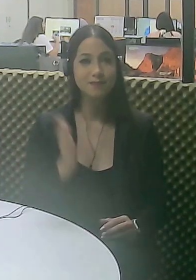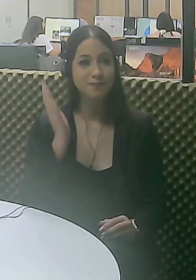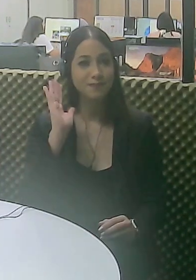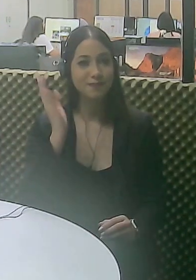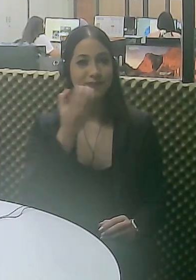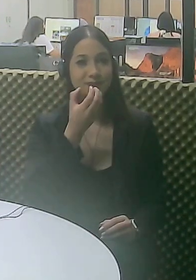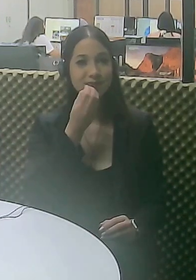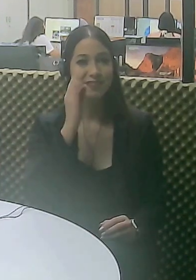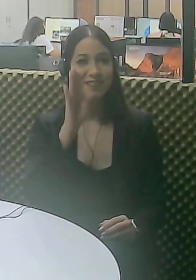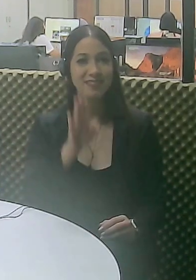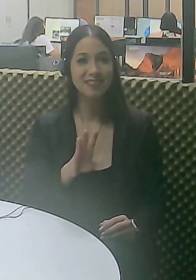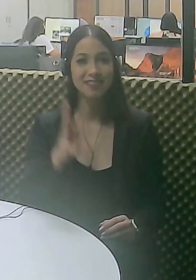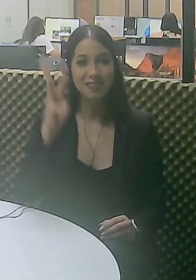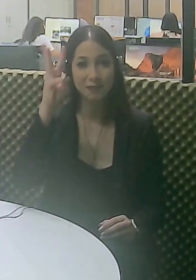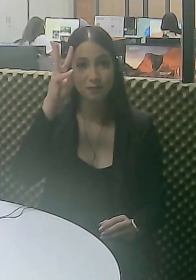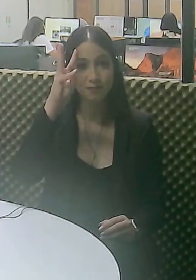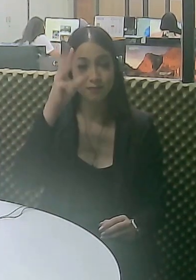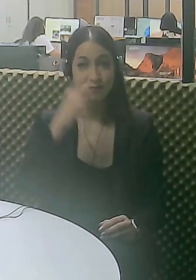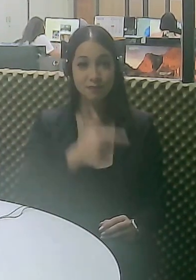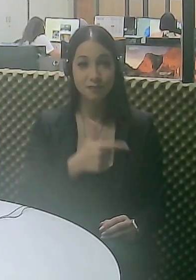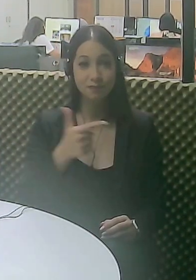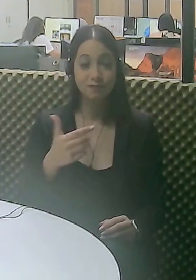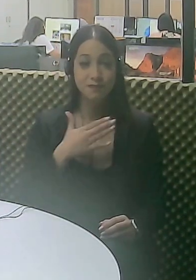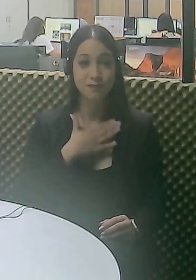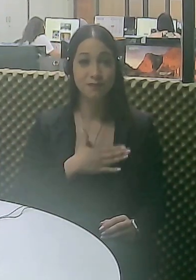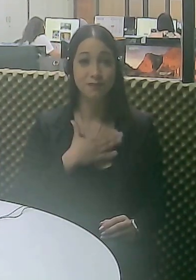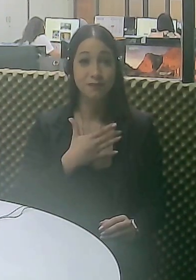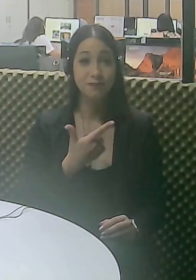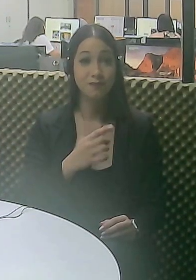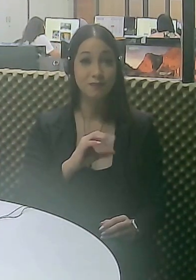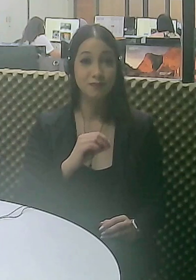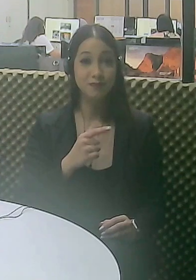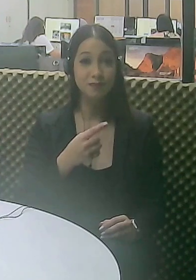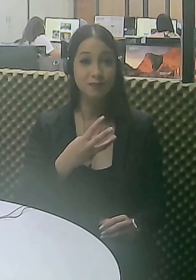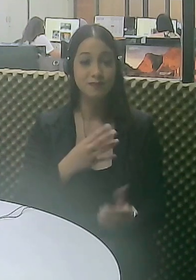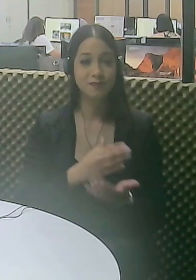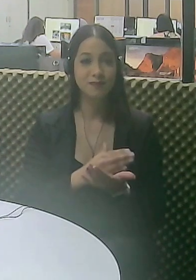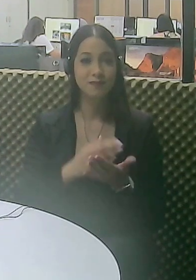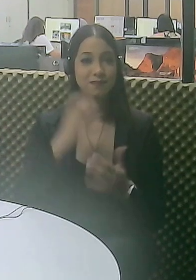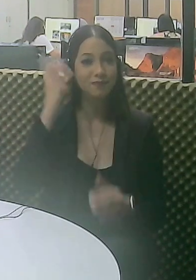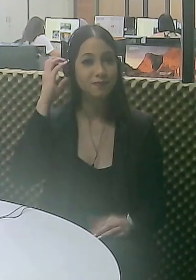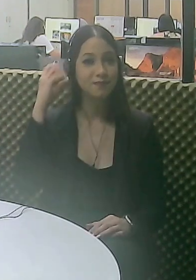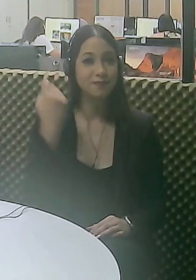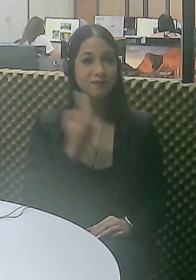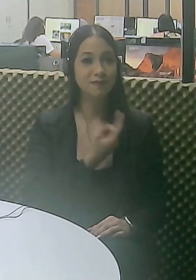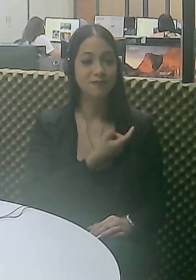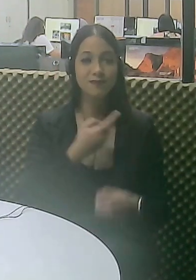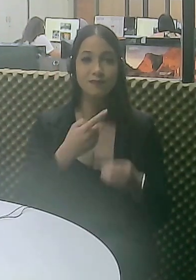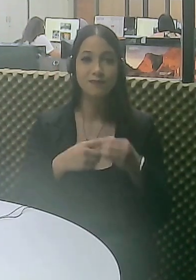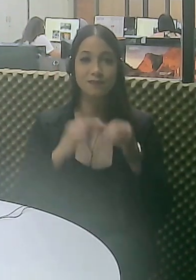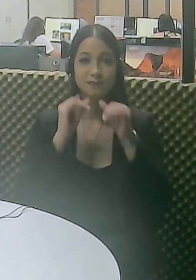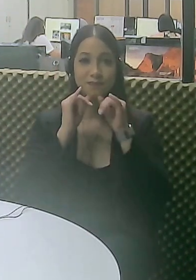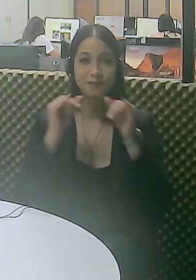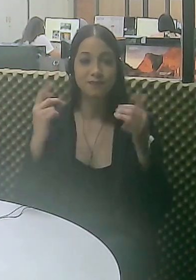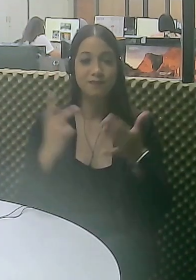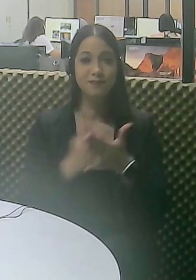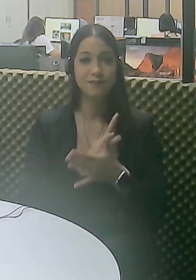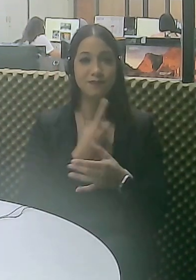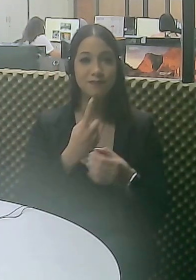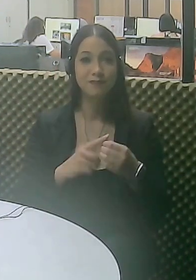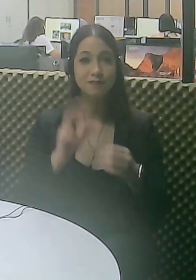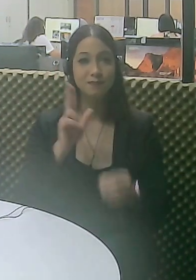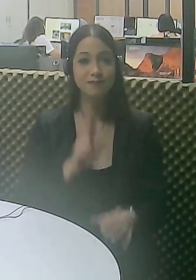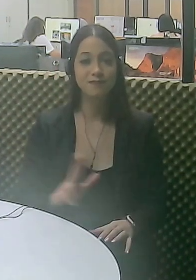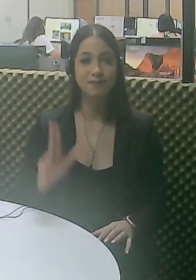Olá, boa tarde. Hoje é terça-feira, dia 22 de agosto de 2023. Está no ar a Rádio Nossa Cidade com um boletim de notícias sobre o que de